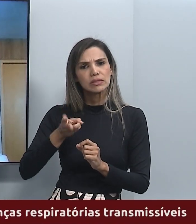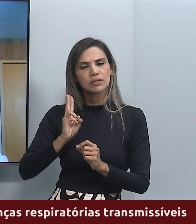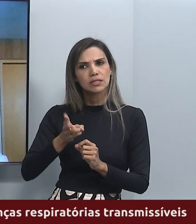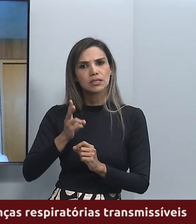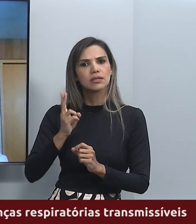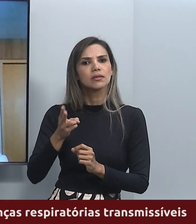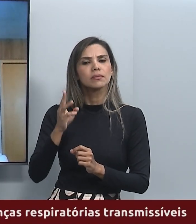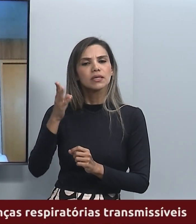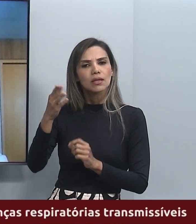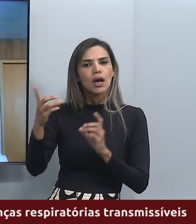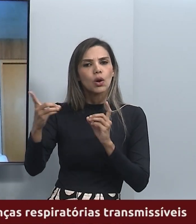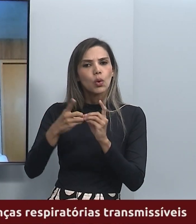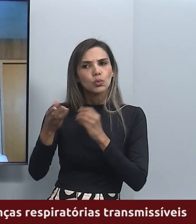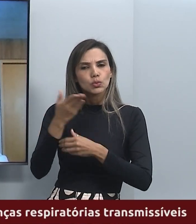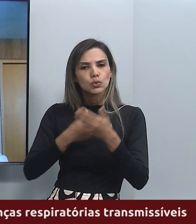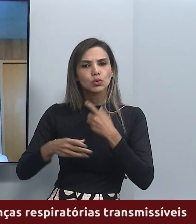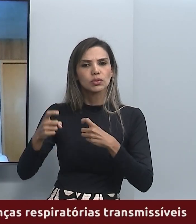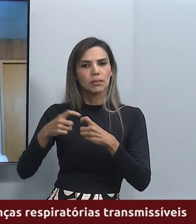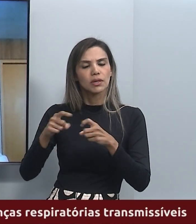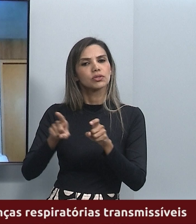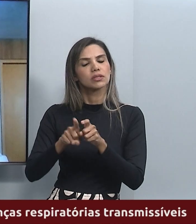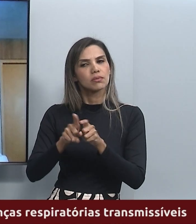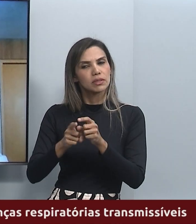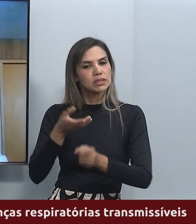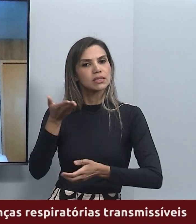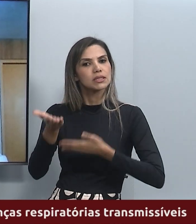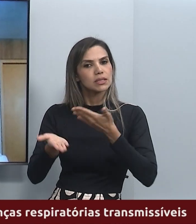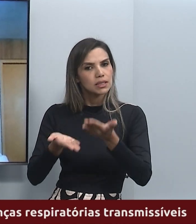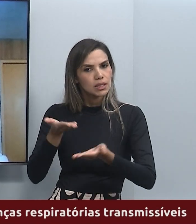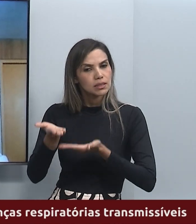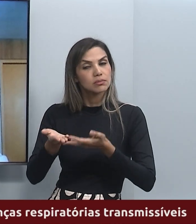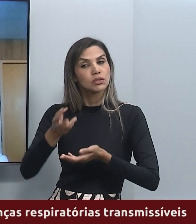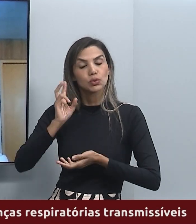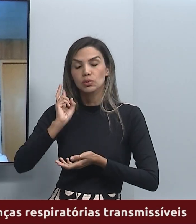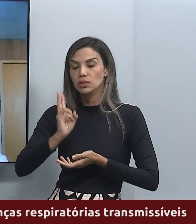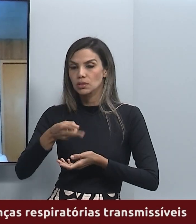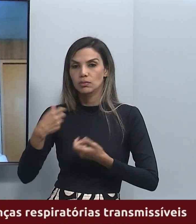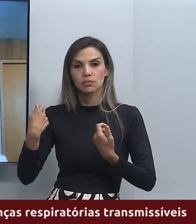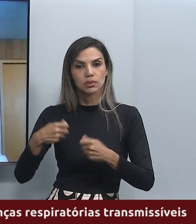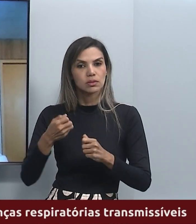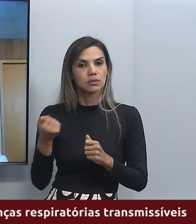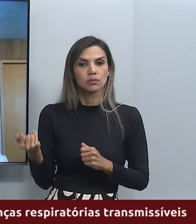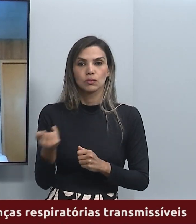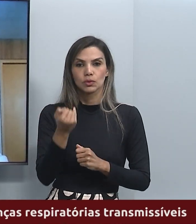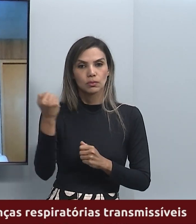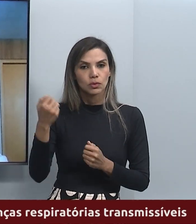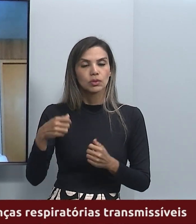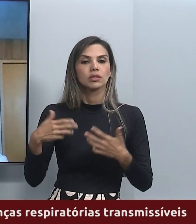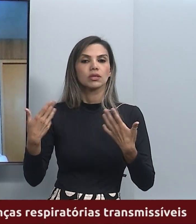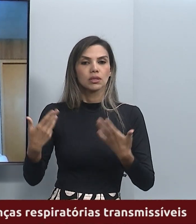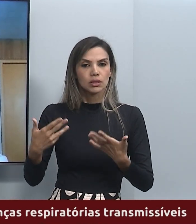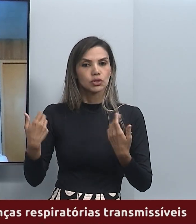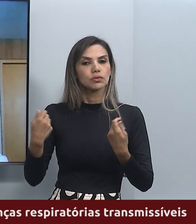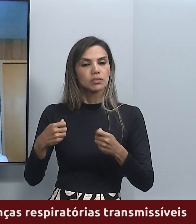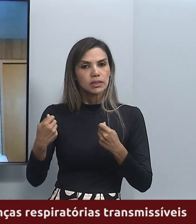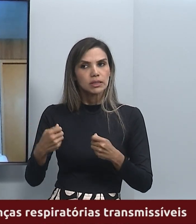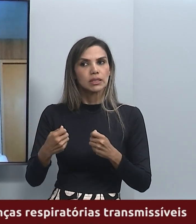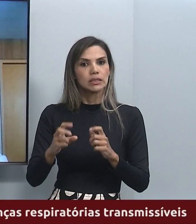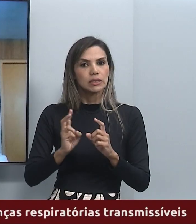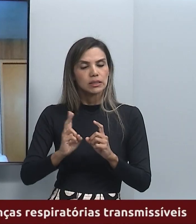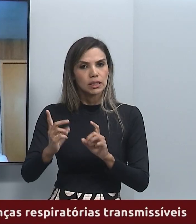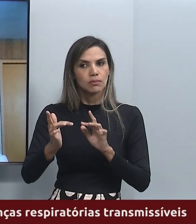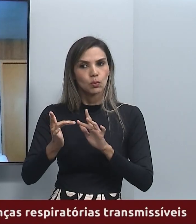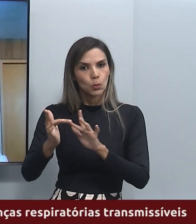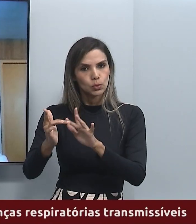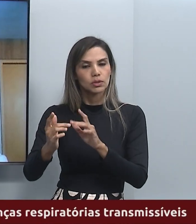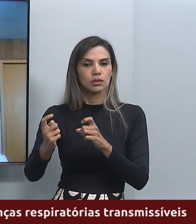tratamento. Que elas não interrompam seu tratamento sem que o seu médico saiba, que elas façam as visitas regulares que têm que ser feitas para manter a